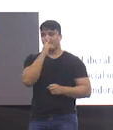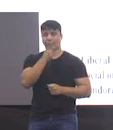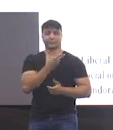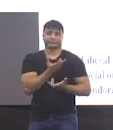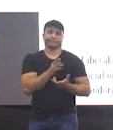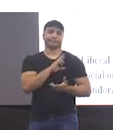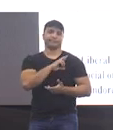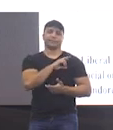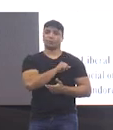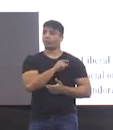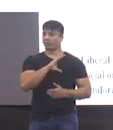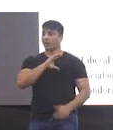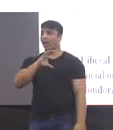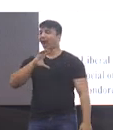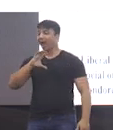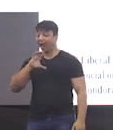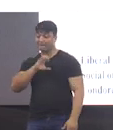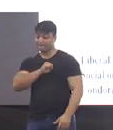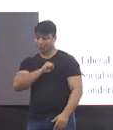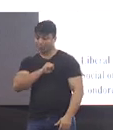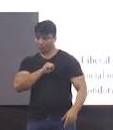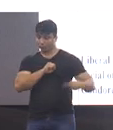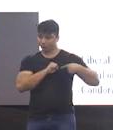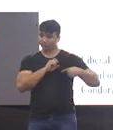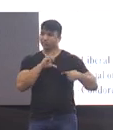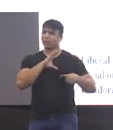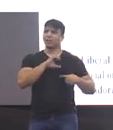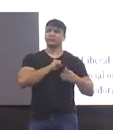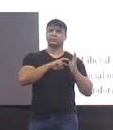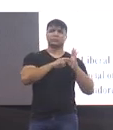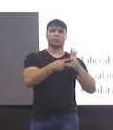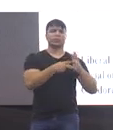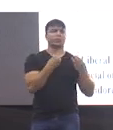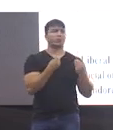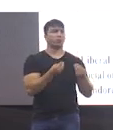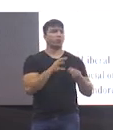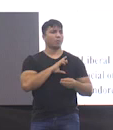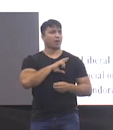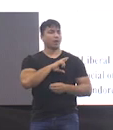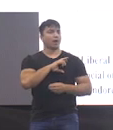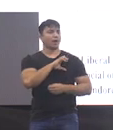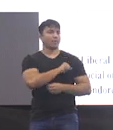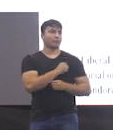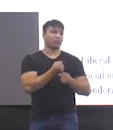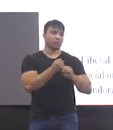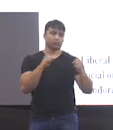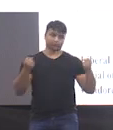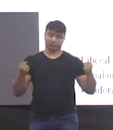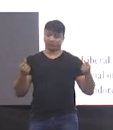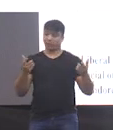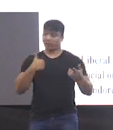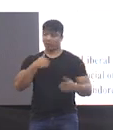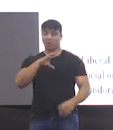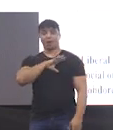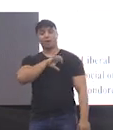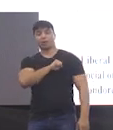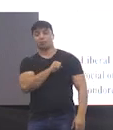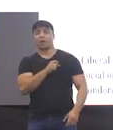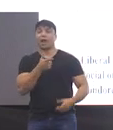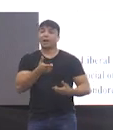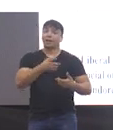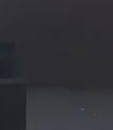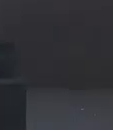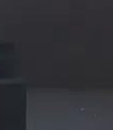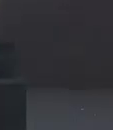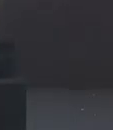se não falar de amor, né? Professor, o que significa essa história do amor impossível? Eu amo, ela me ama,